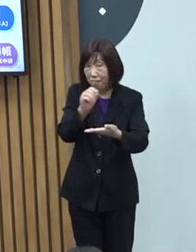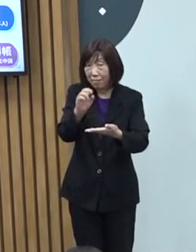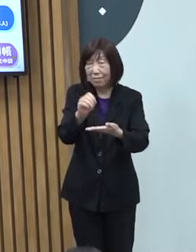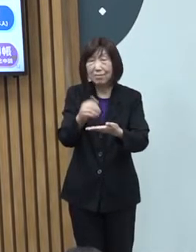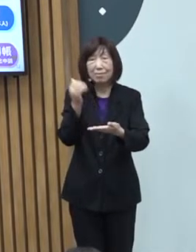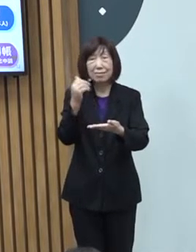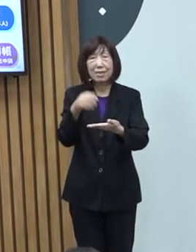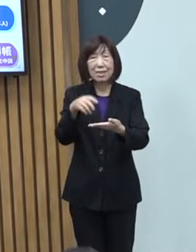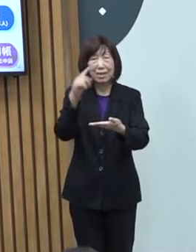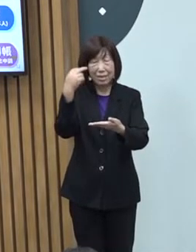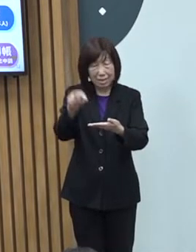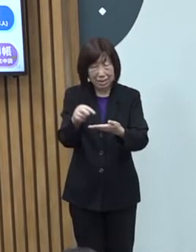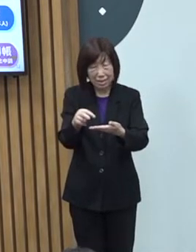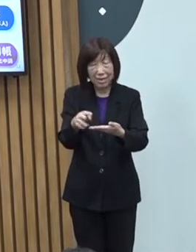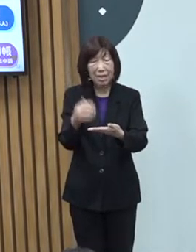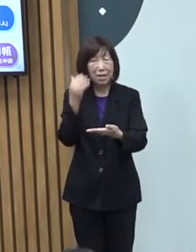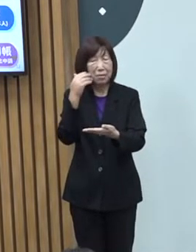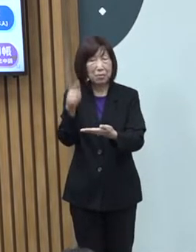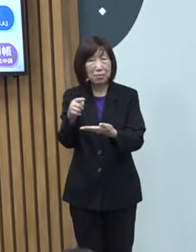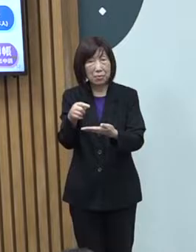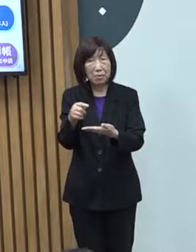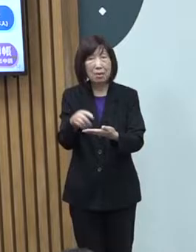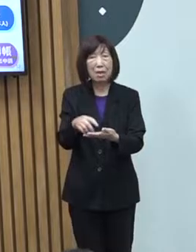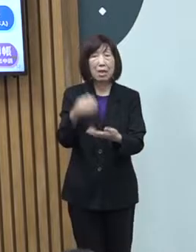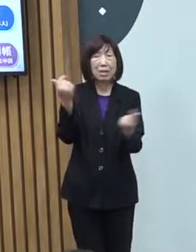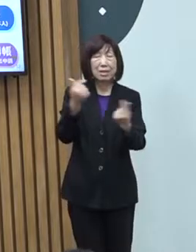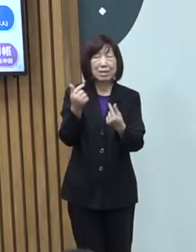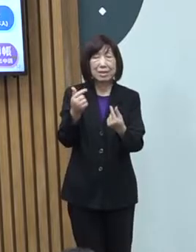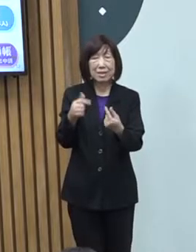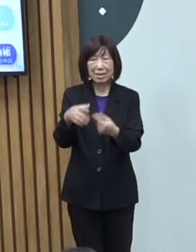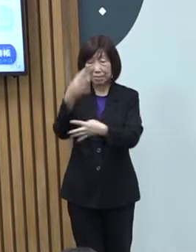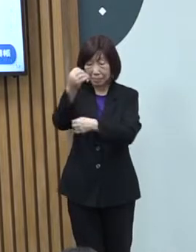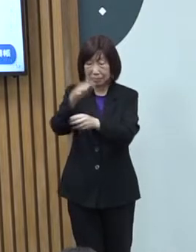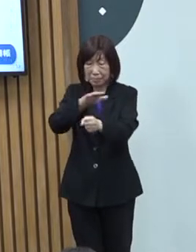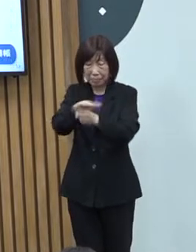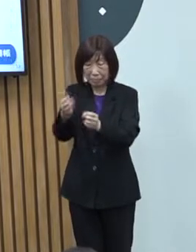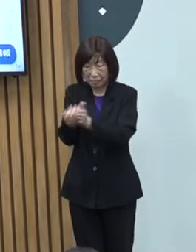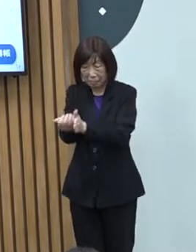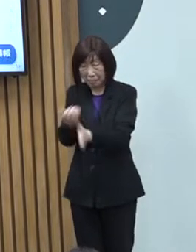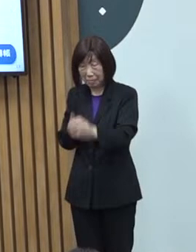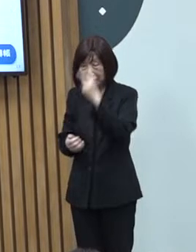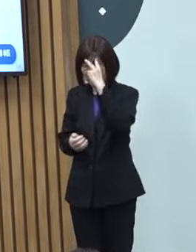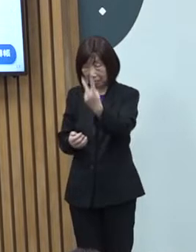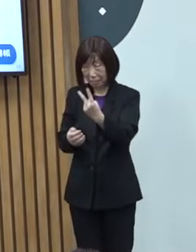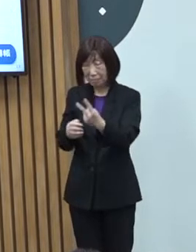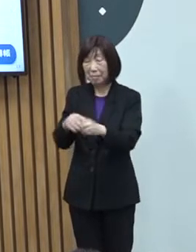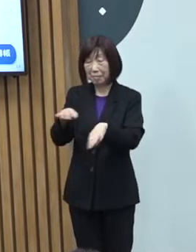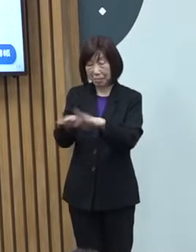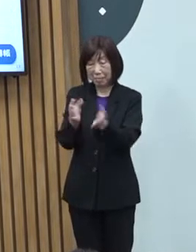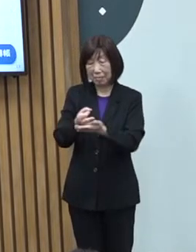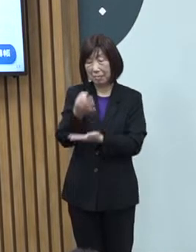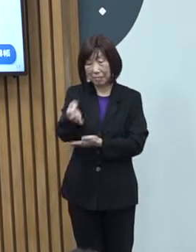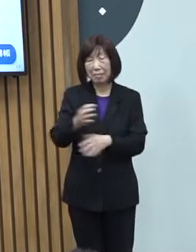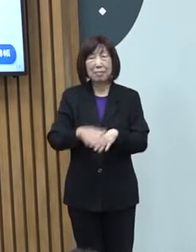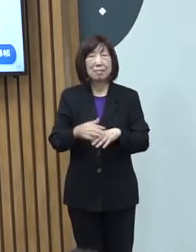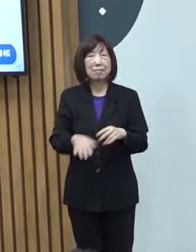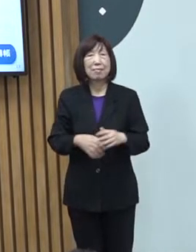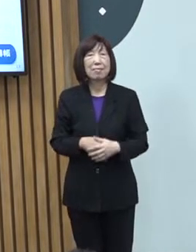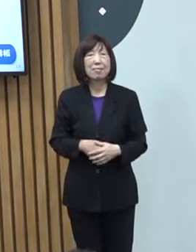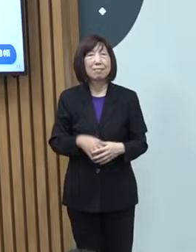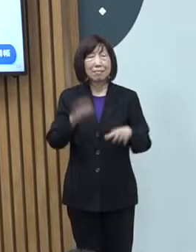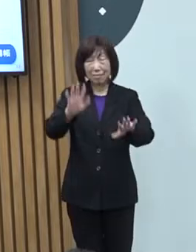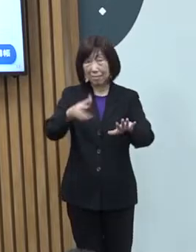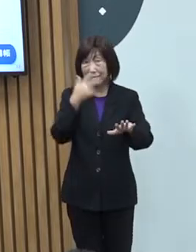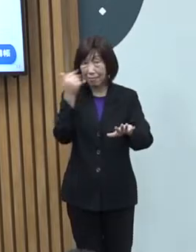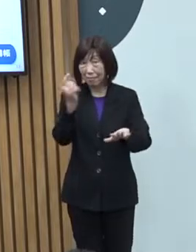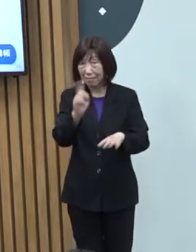限届满的第二天才会去扣款。好，那当然呢，我们有时下最